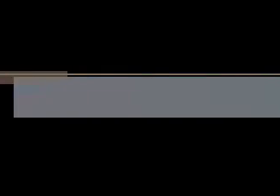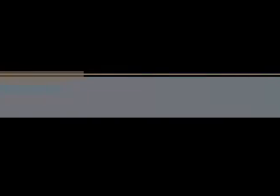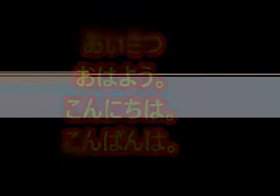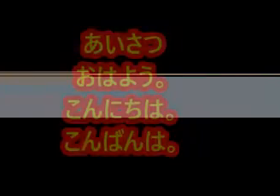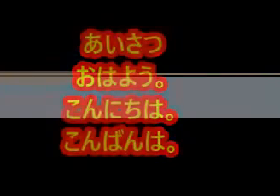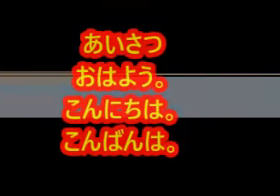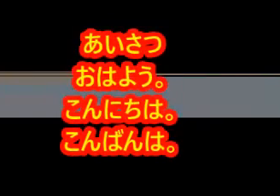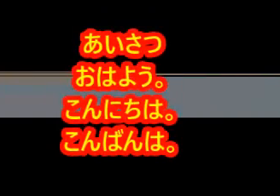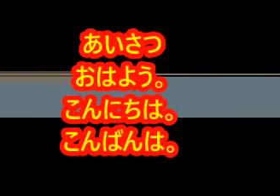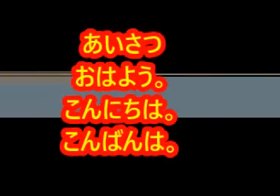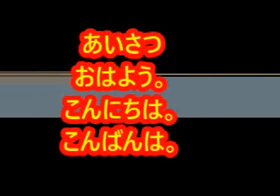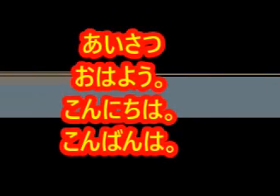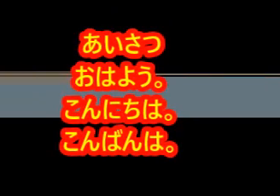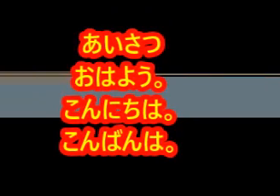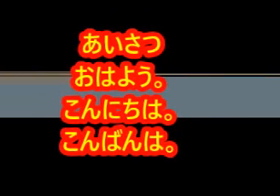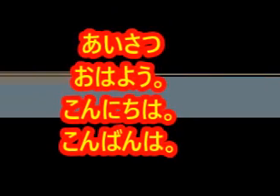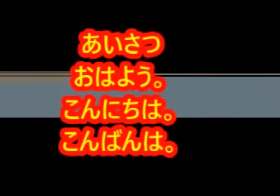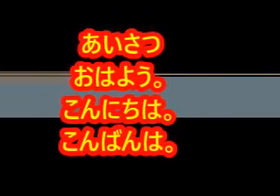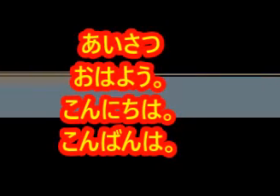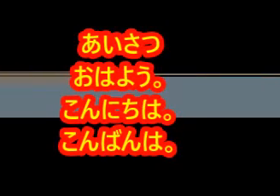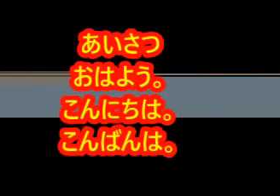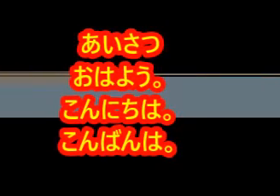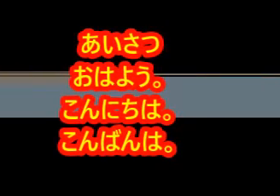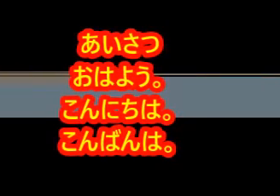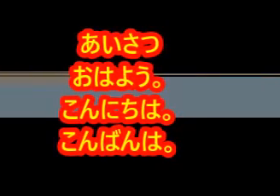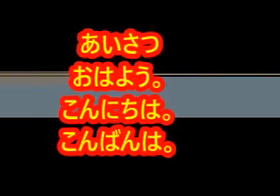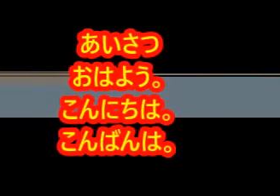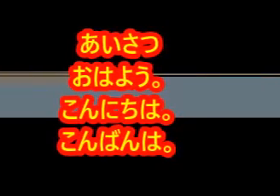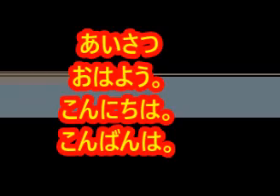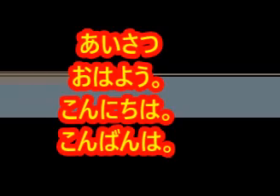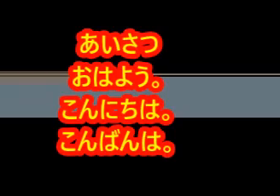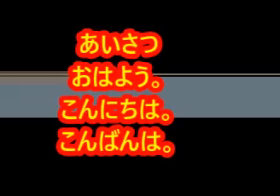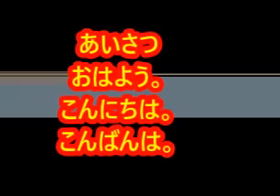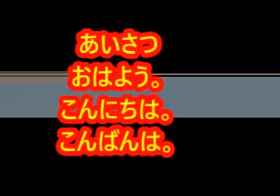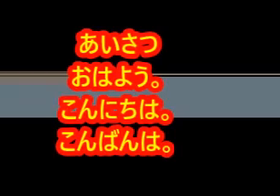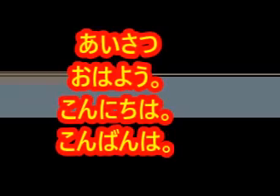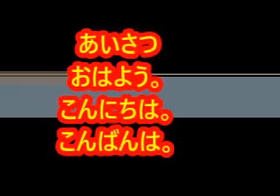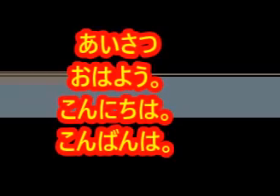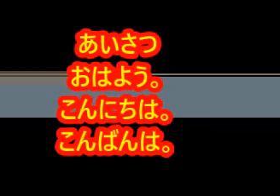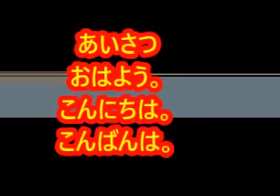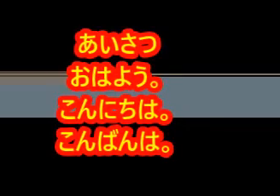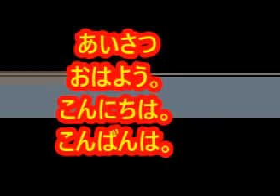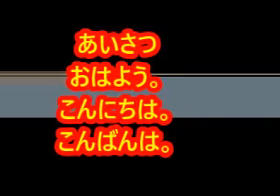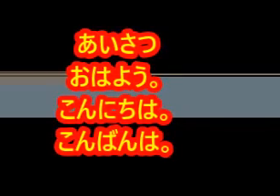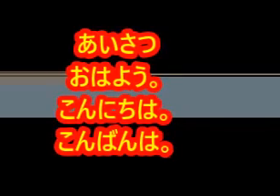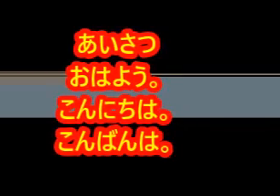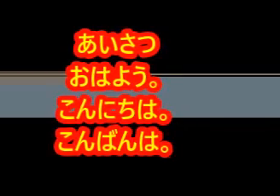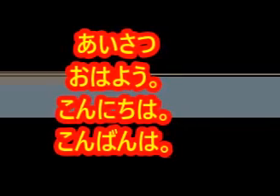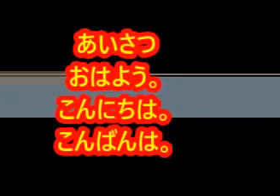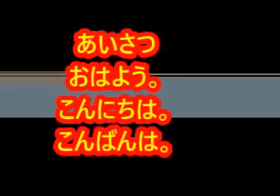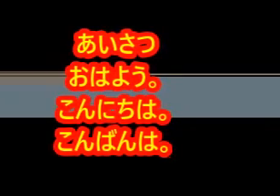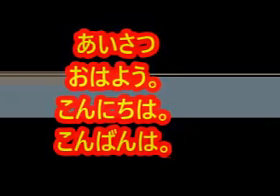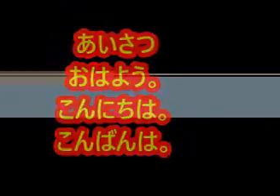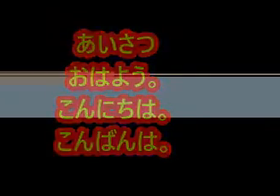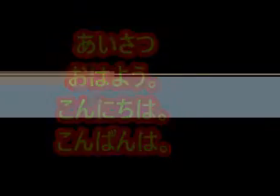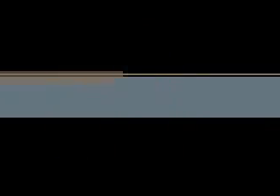で、今回は挨拶、おはよう、こんにちは、こんばんはを手話でします。